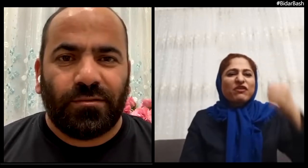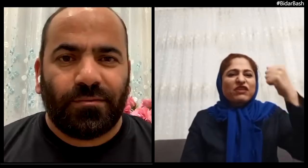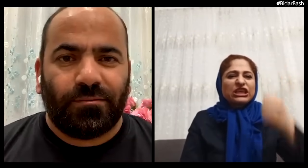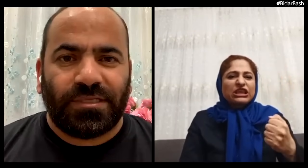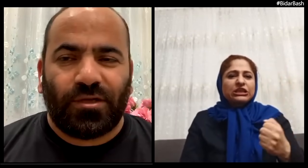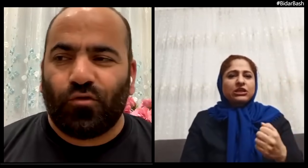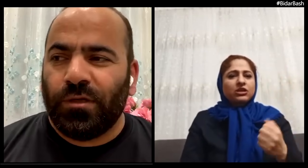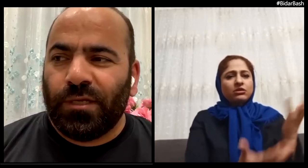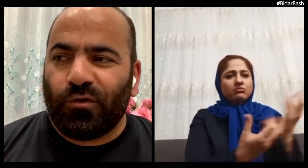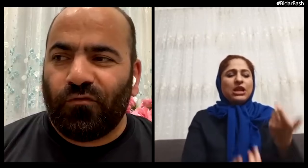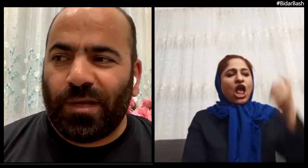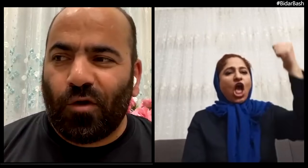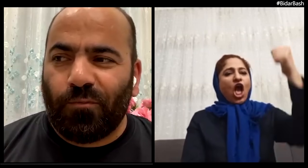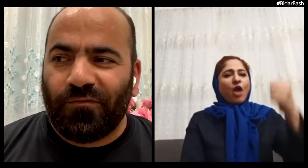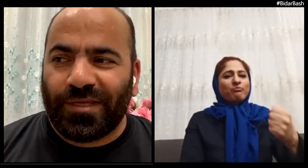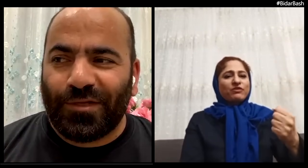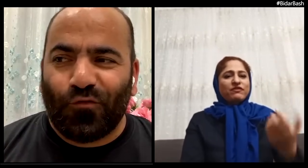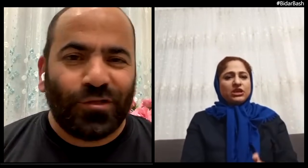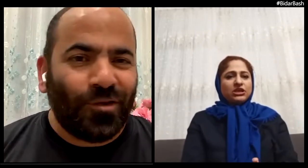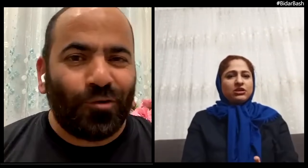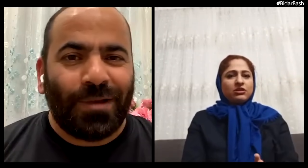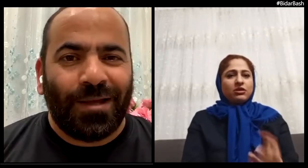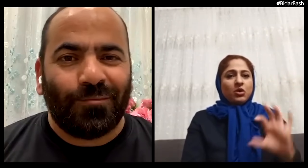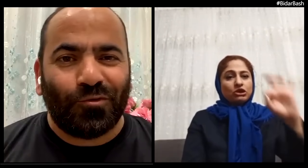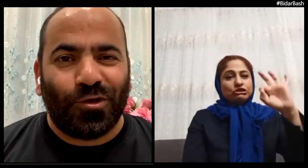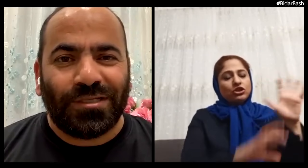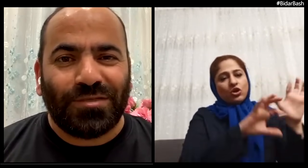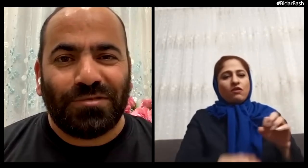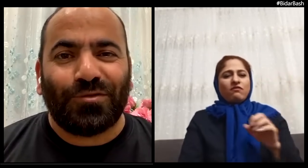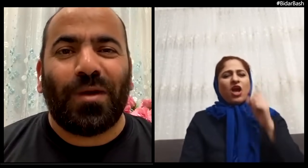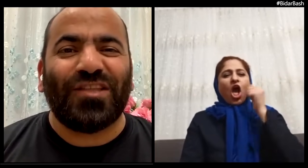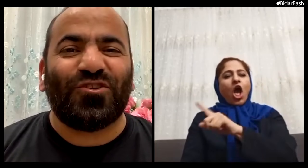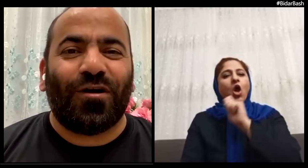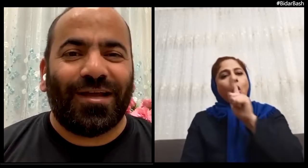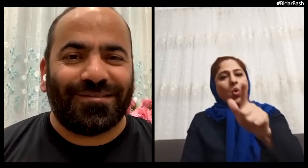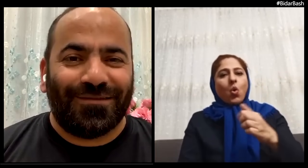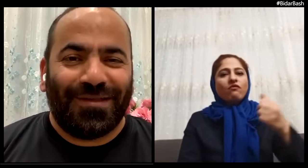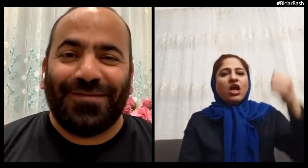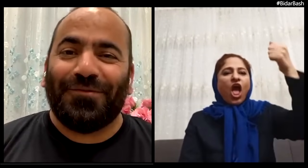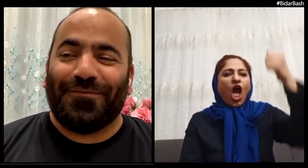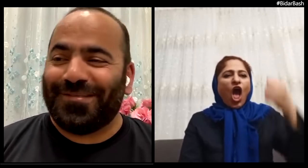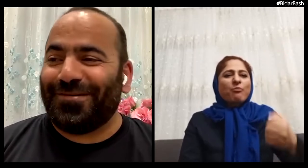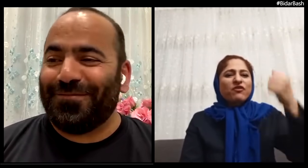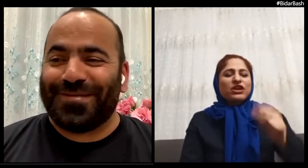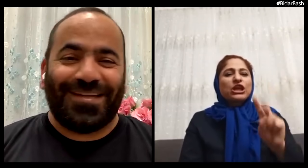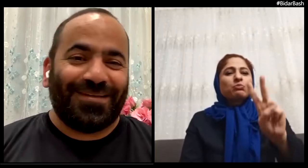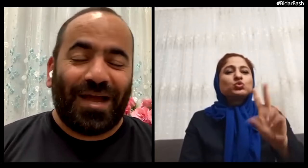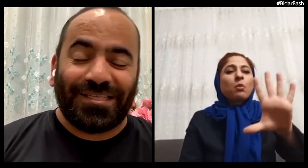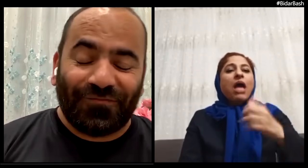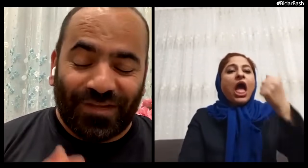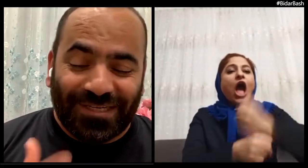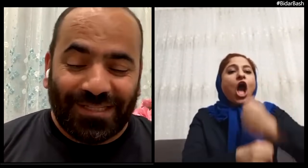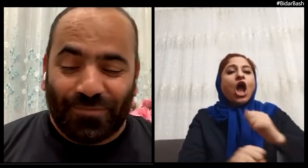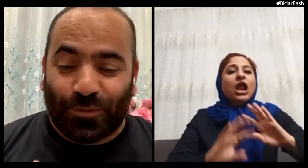نیست؟ مثلا یارو میگفت من آب میوه گیری آورده، خانومم تو جهازش 25 کار است، من نمیدونم چی کار میکردی،